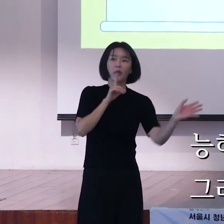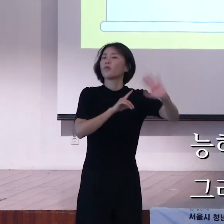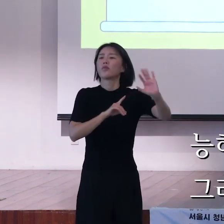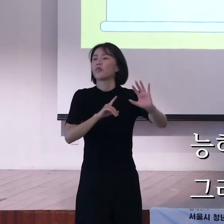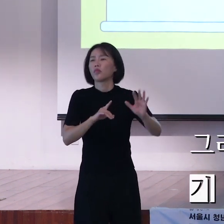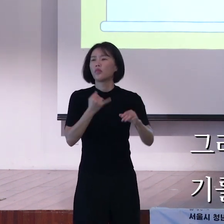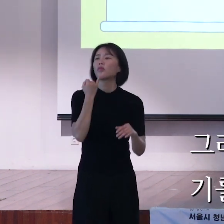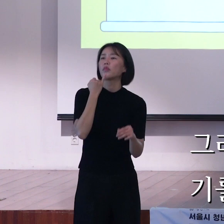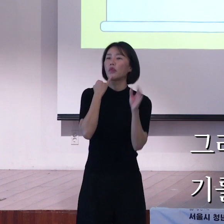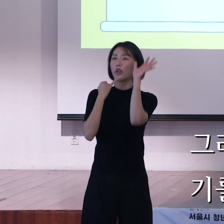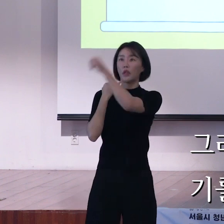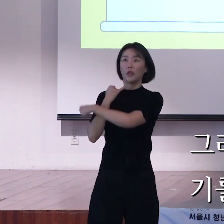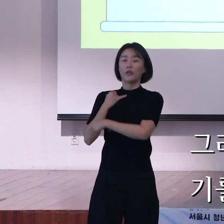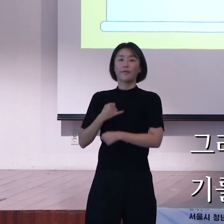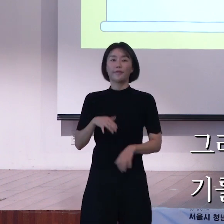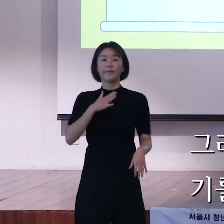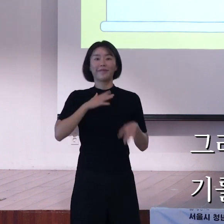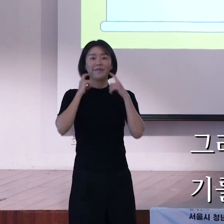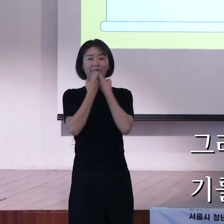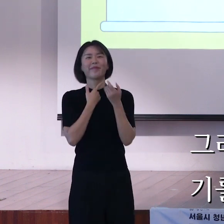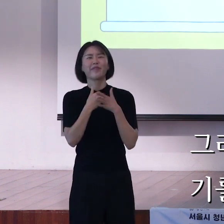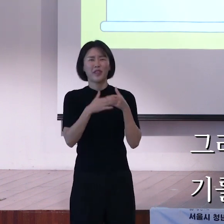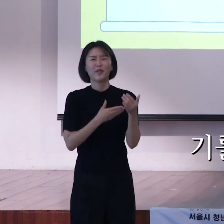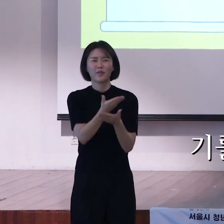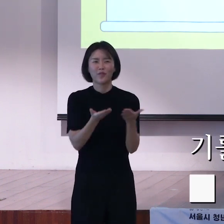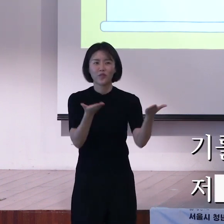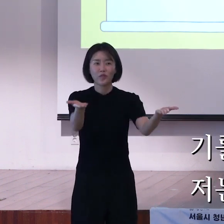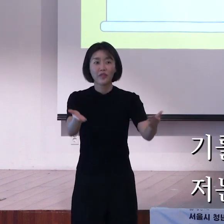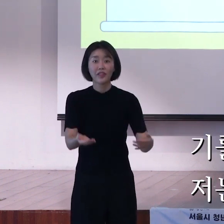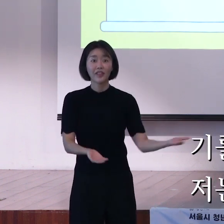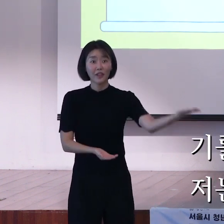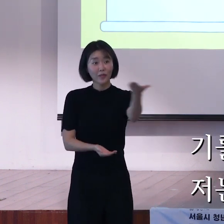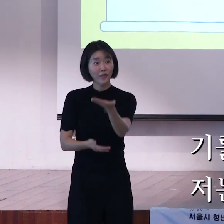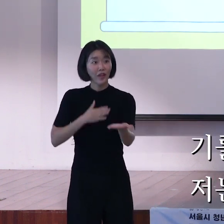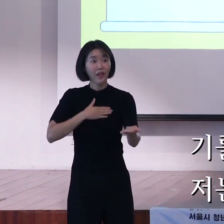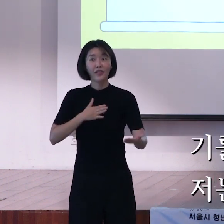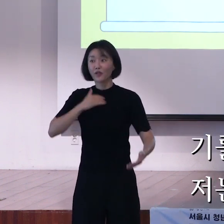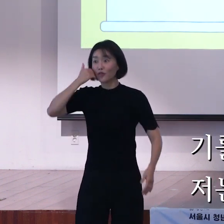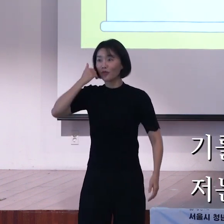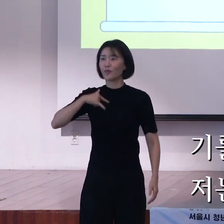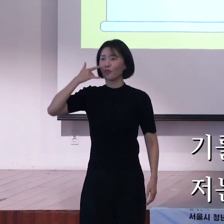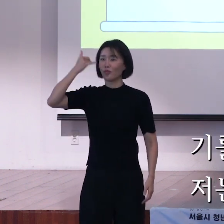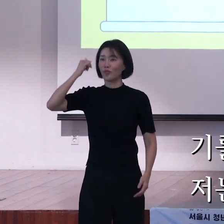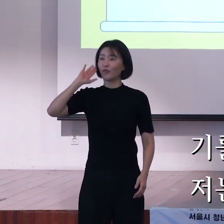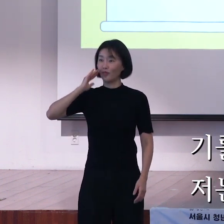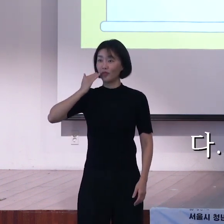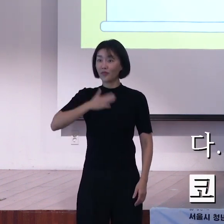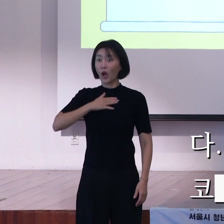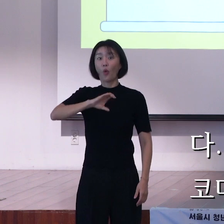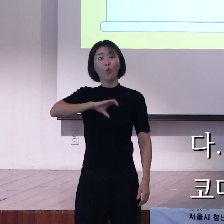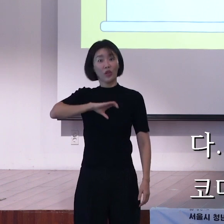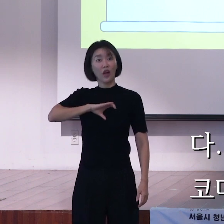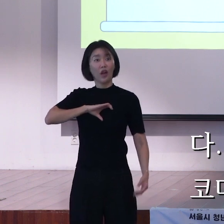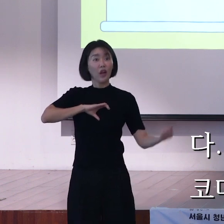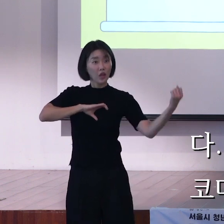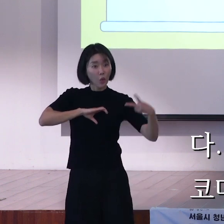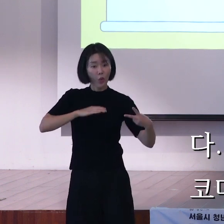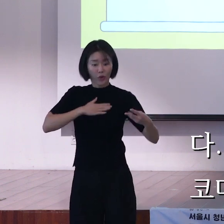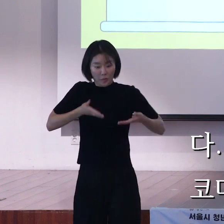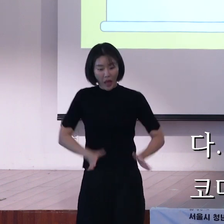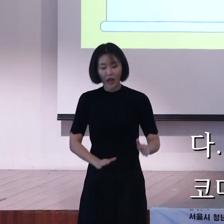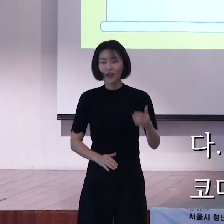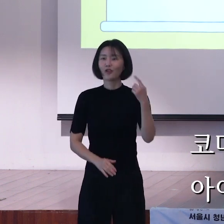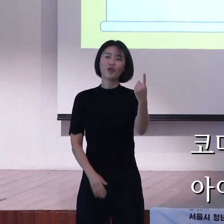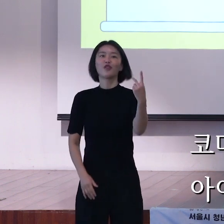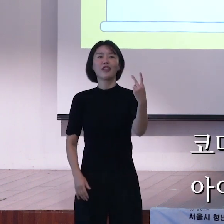이야기를 잠깐 하자면 저는 여러분 아시다시피 코다입니다. 코다이고 그리고 지금 두